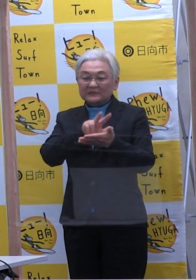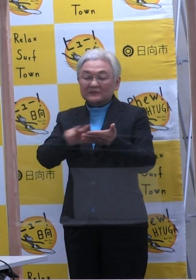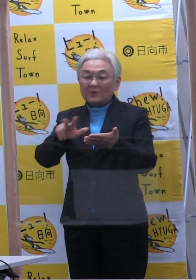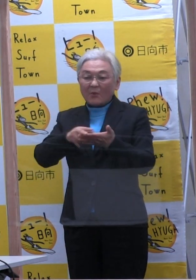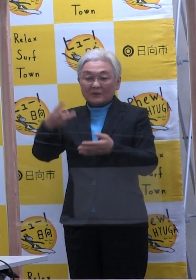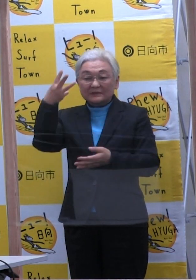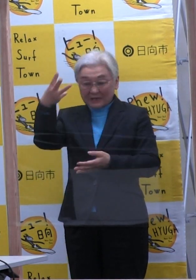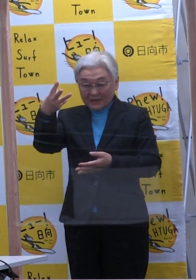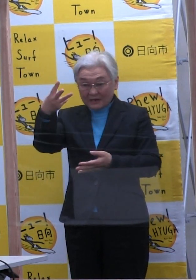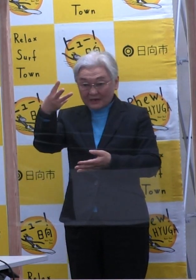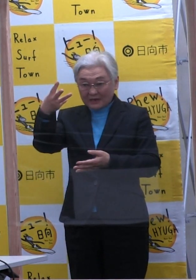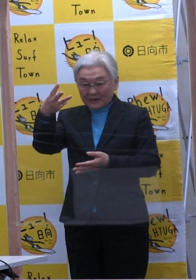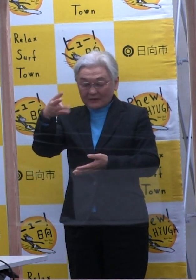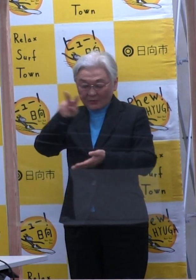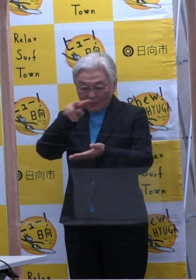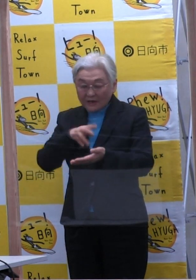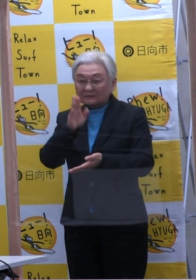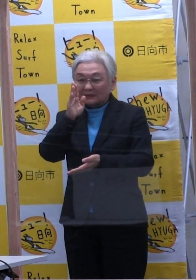ください。